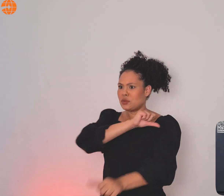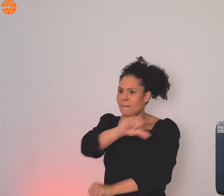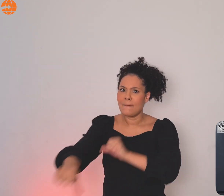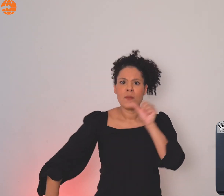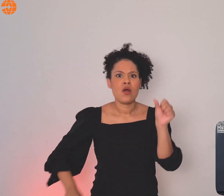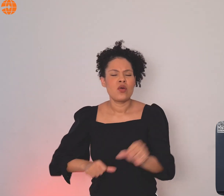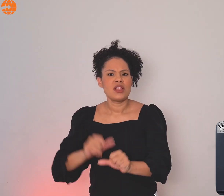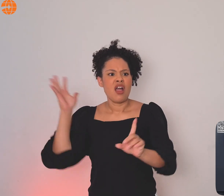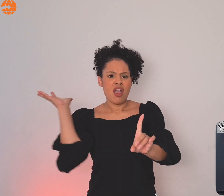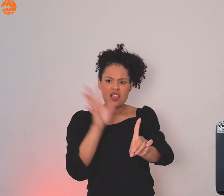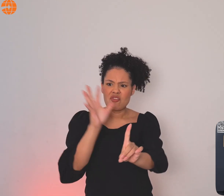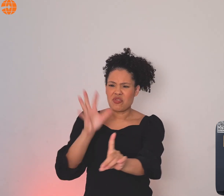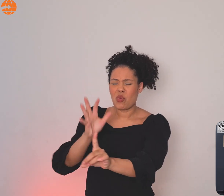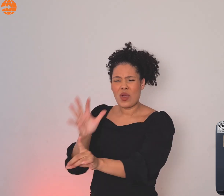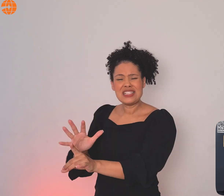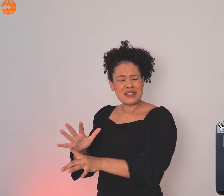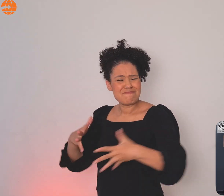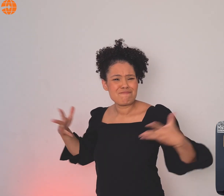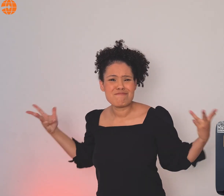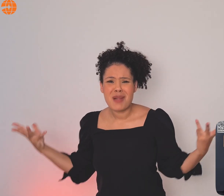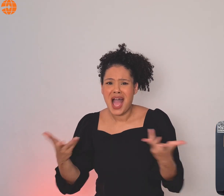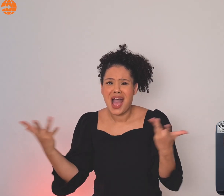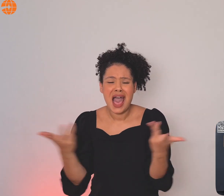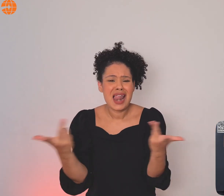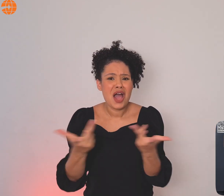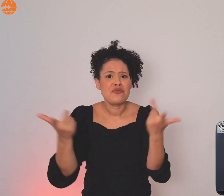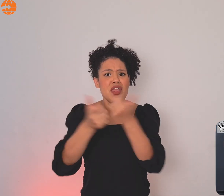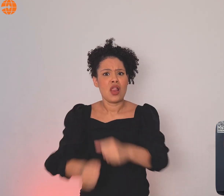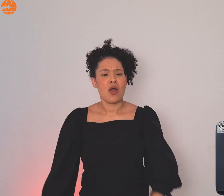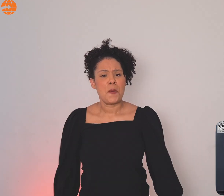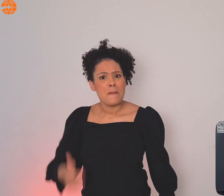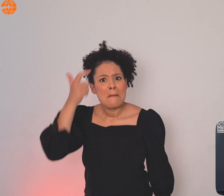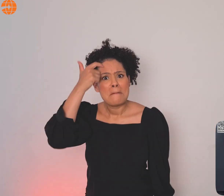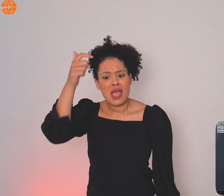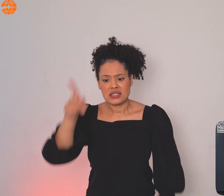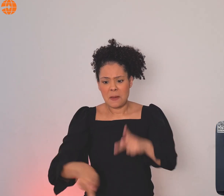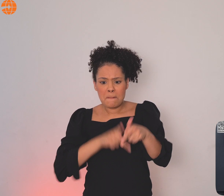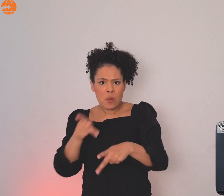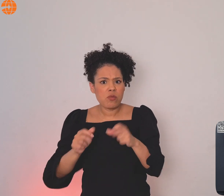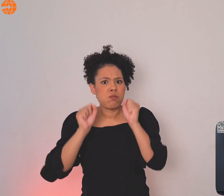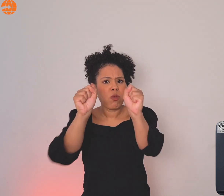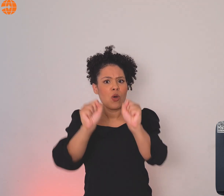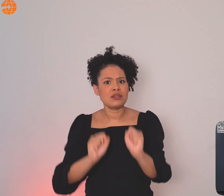povo de influência colossal, pensa num povo poderoso.